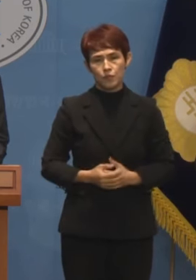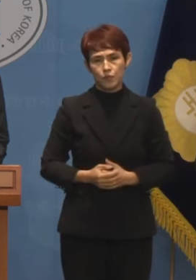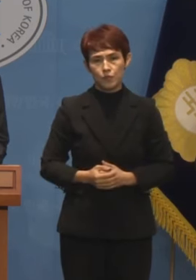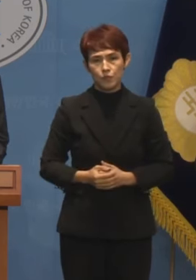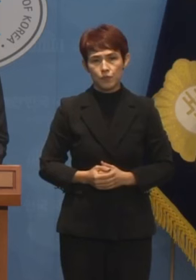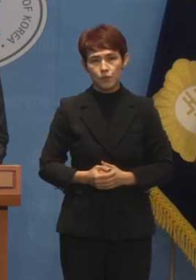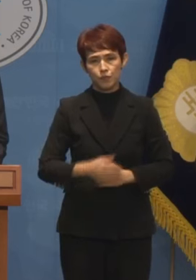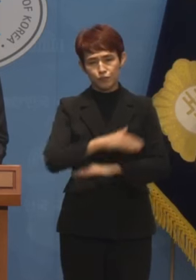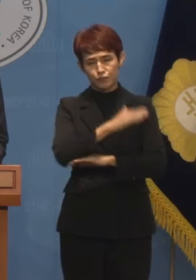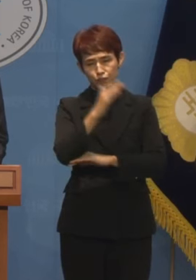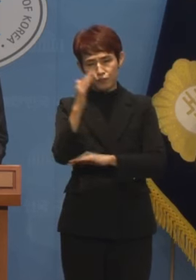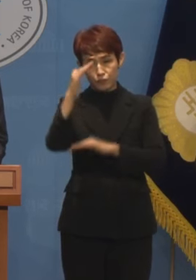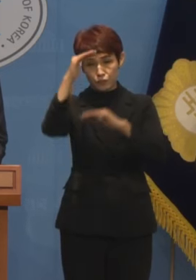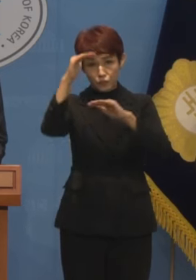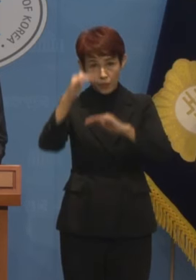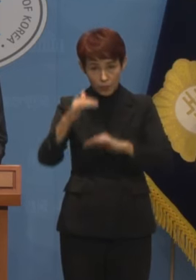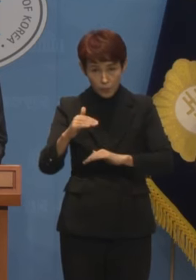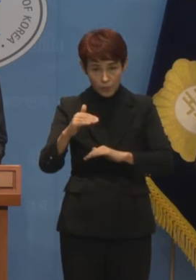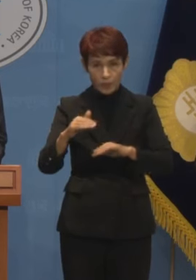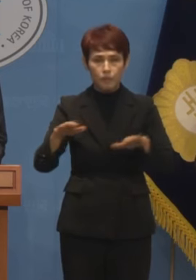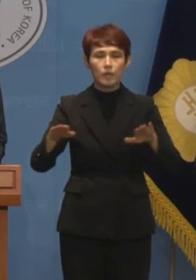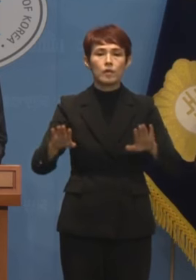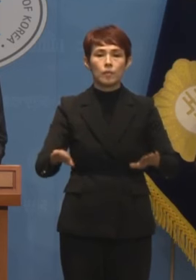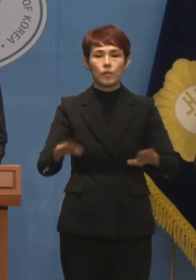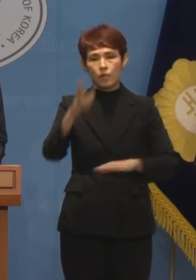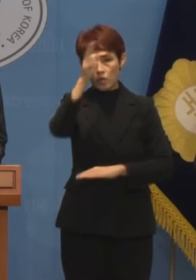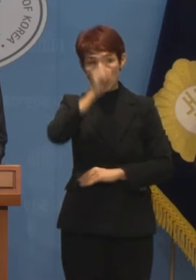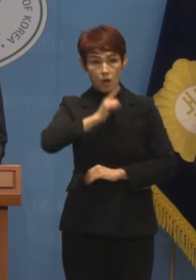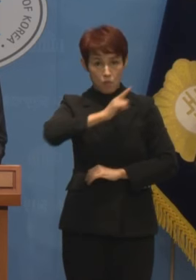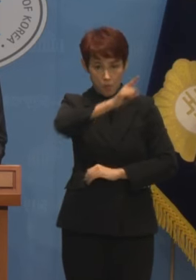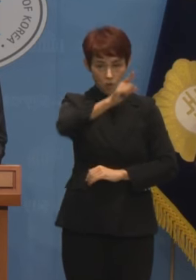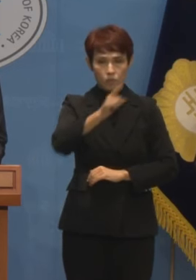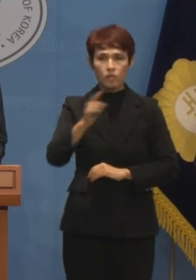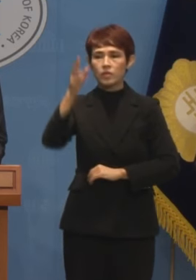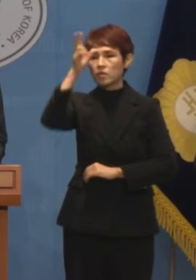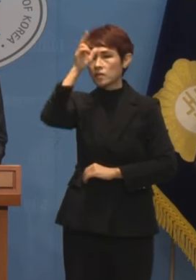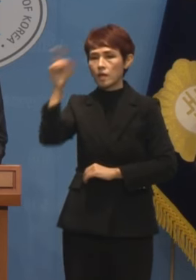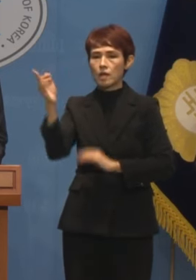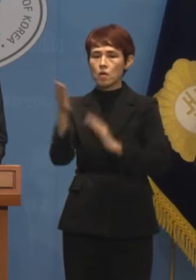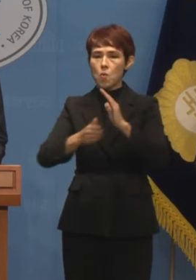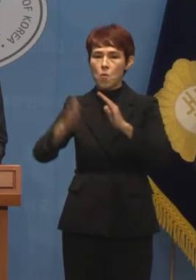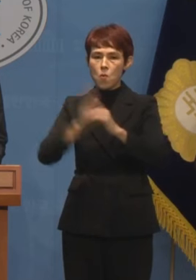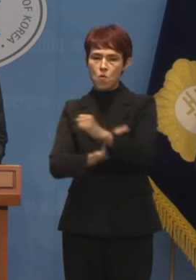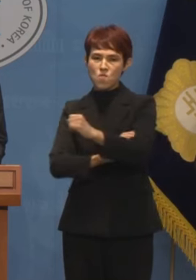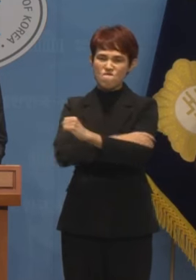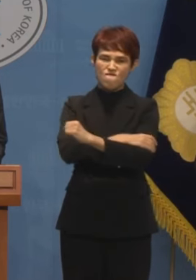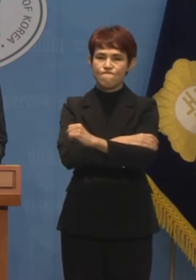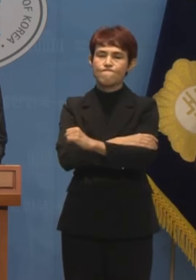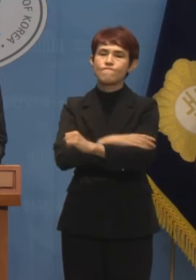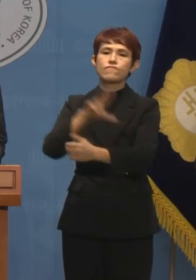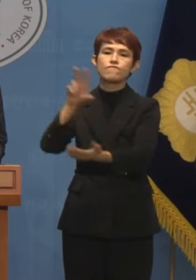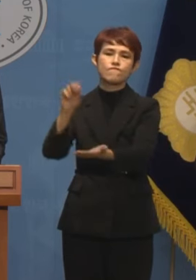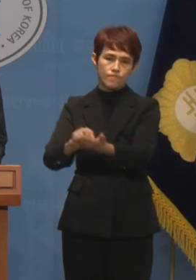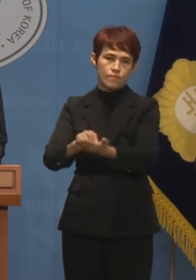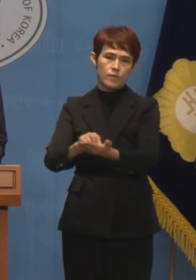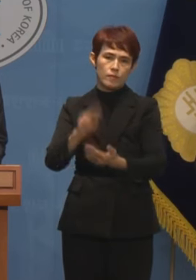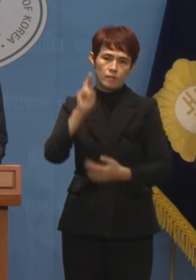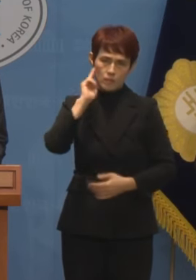이상 언급한 내용처럼 이번 고소고발건은 경찰의 공권력 남용이 다양하게 나타난 엄중한